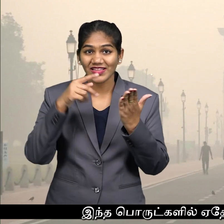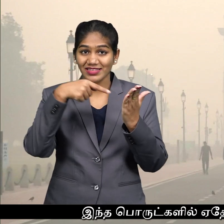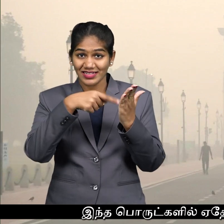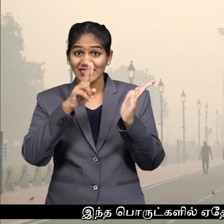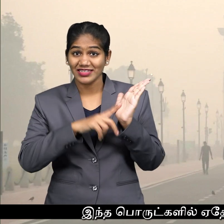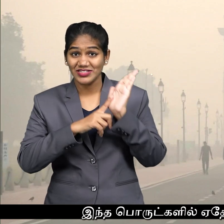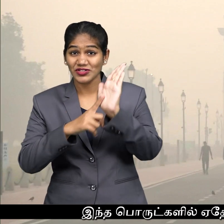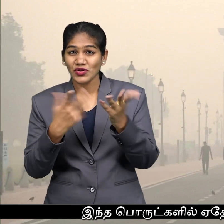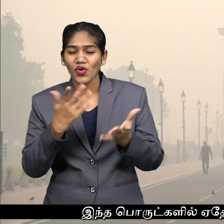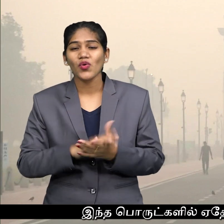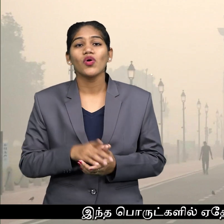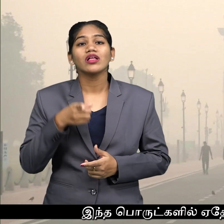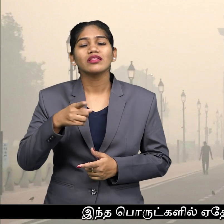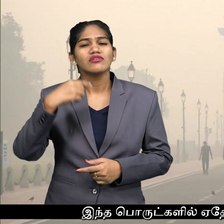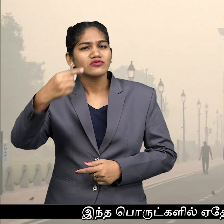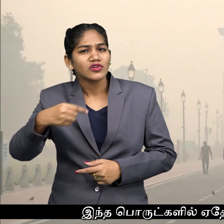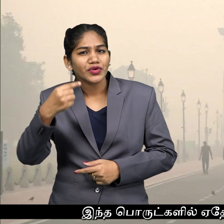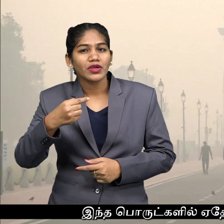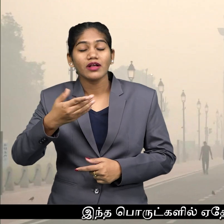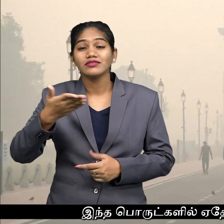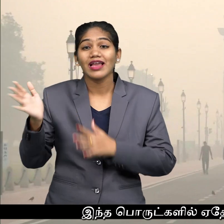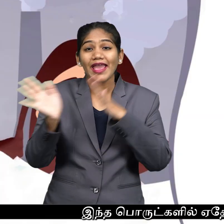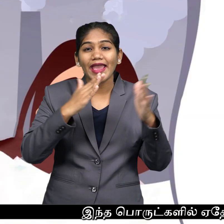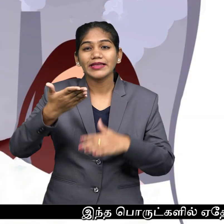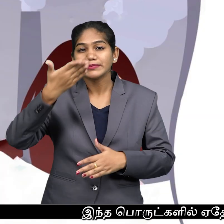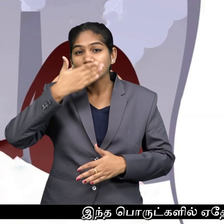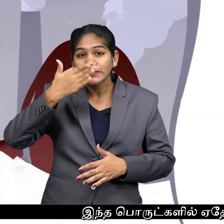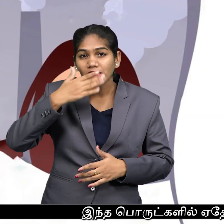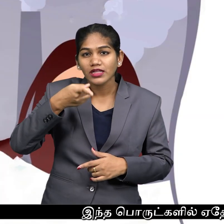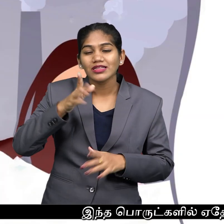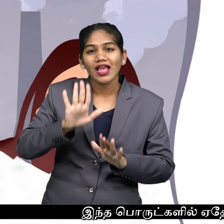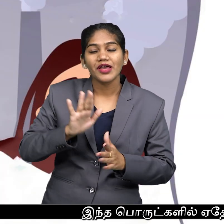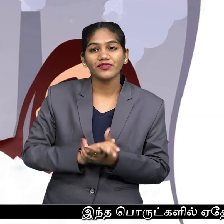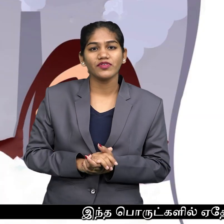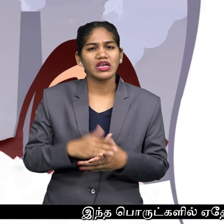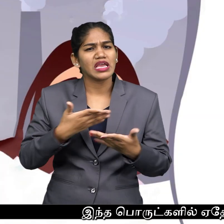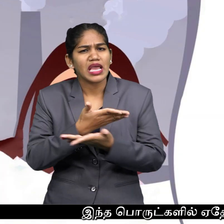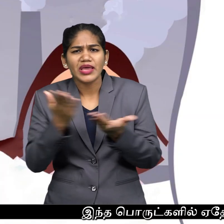இந்த பொருட்களில் ஏதேனும் ஒன்று உள்ள காற்றை தொடர்ந்து சுவாசிப்பது